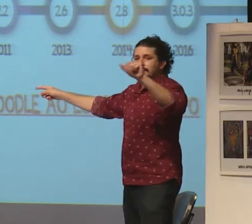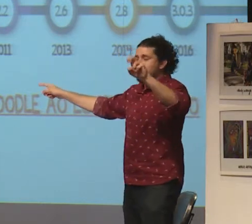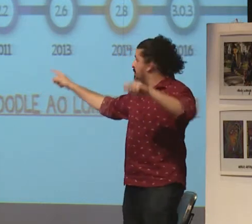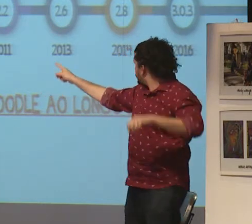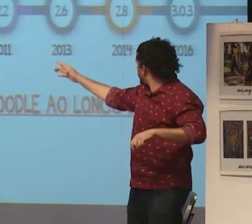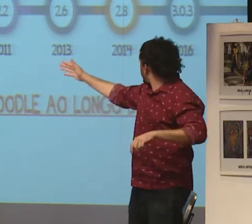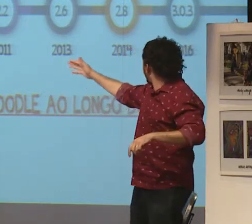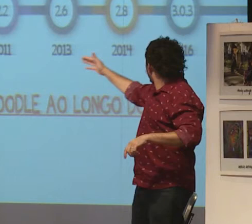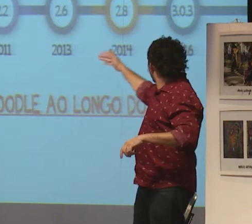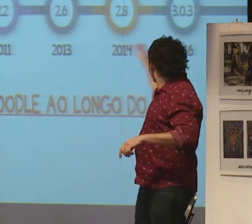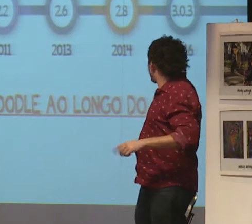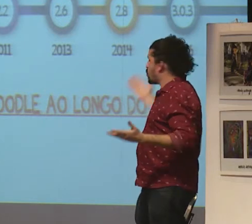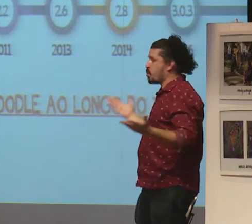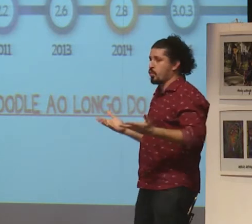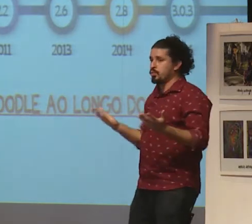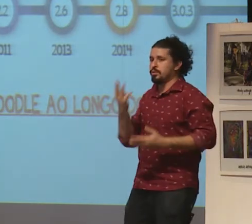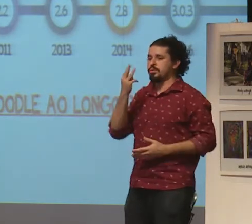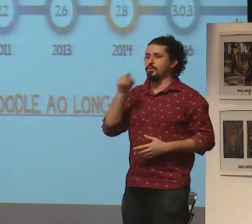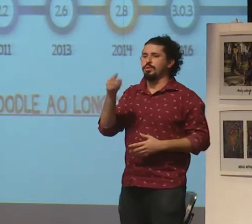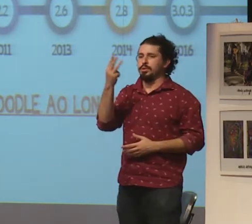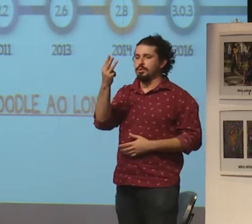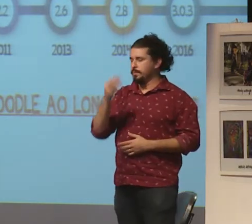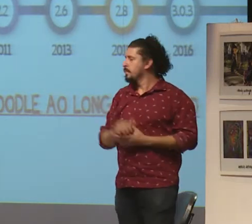1.5. Aí depois, atualmente, está 3.0.3.